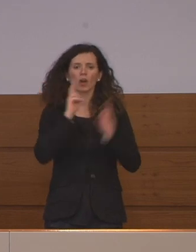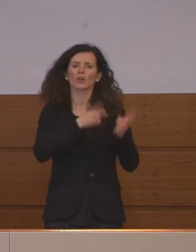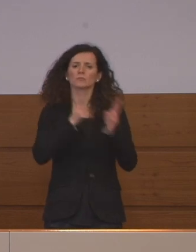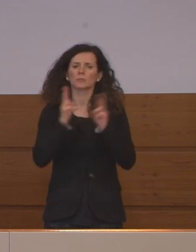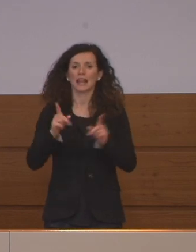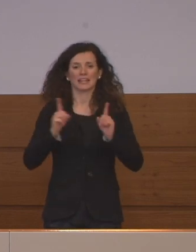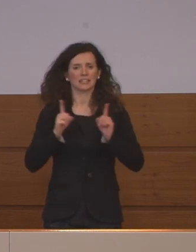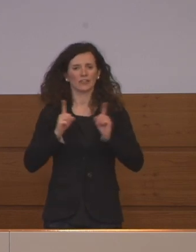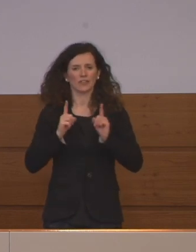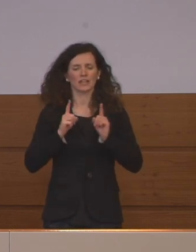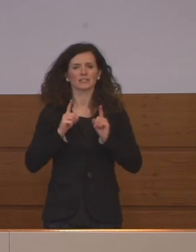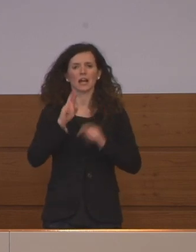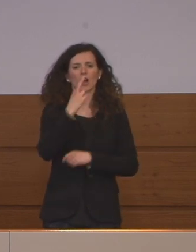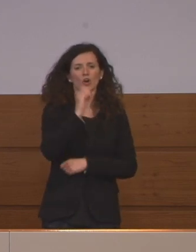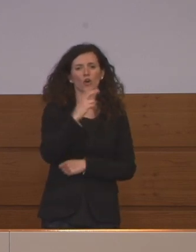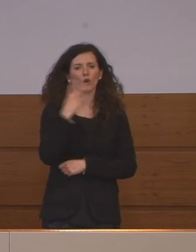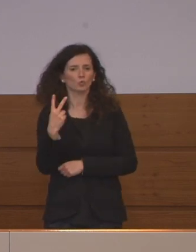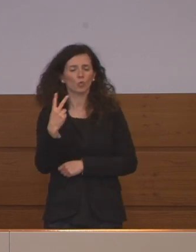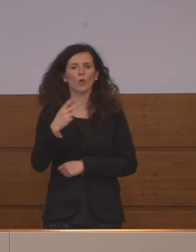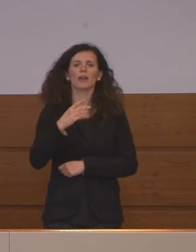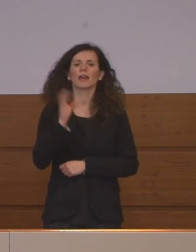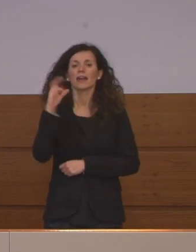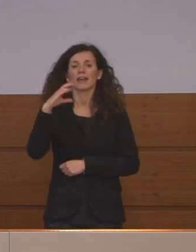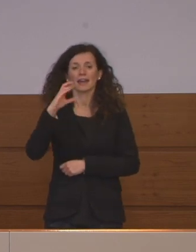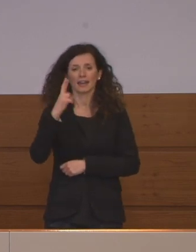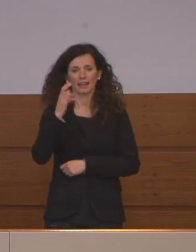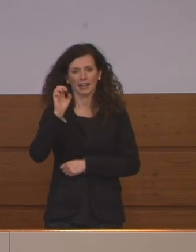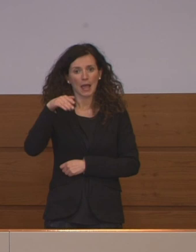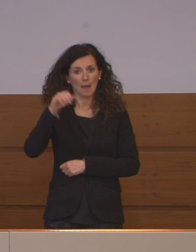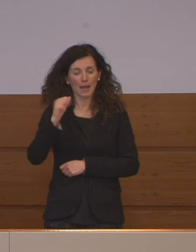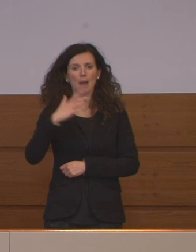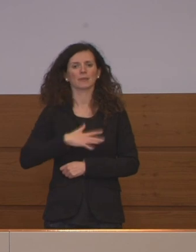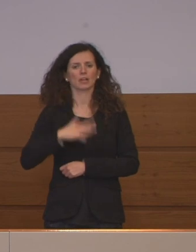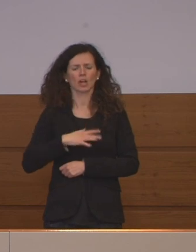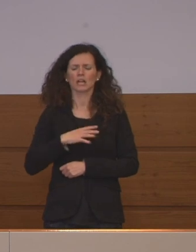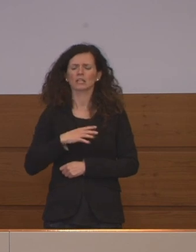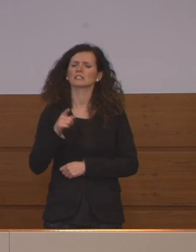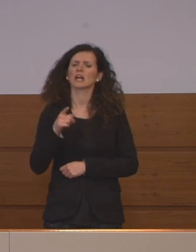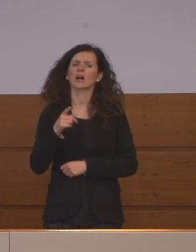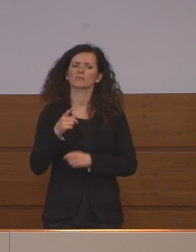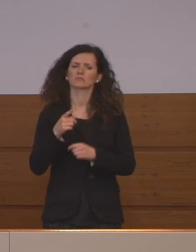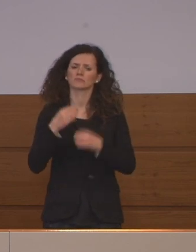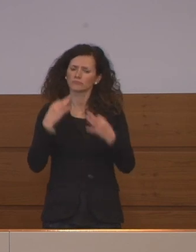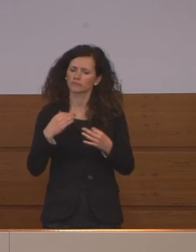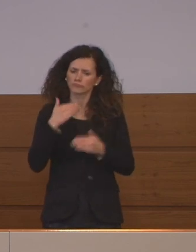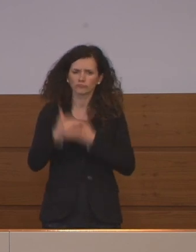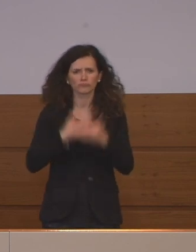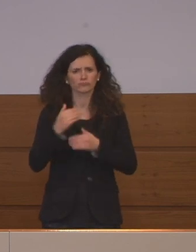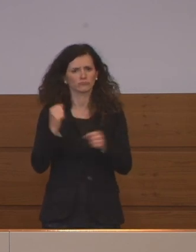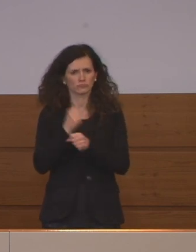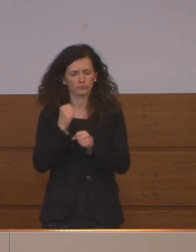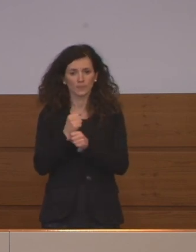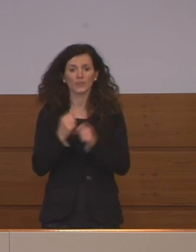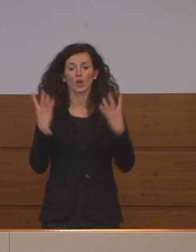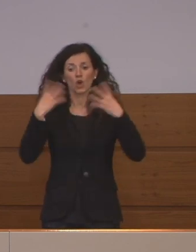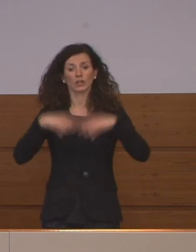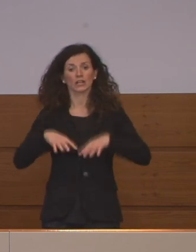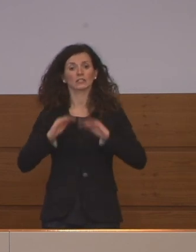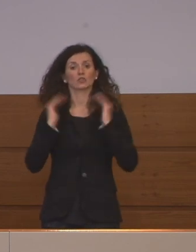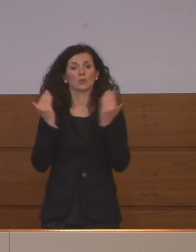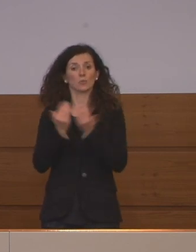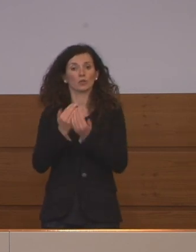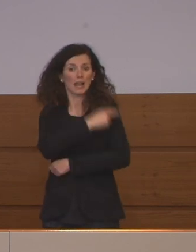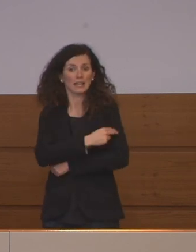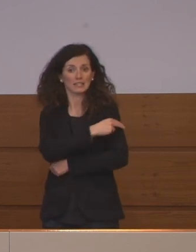il role 2 che sono sia crema che a piacenza che sono operativi nel contesto del dell'attivazione dell'organizzazione mondiale della sanità e